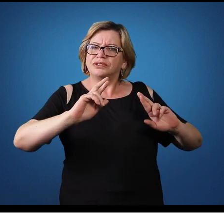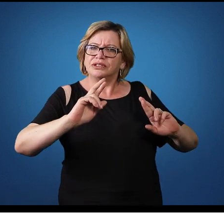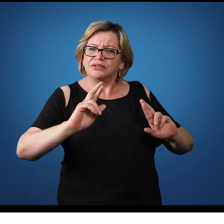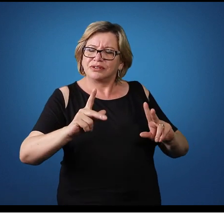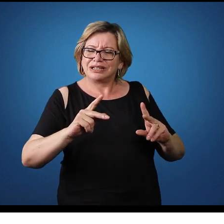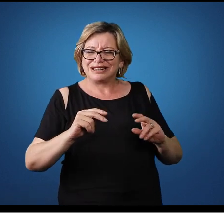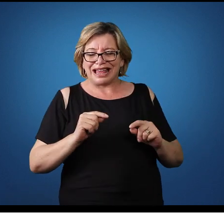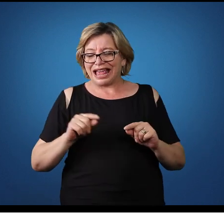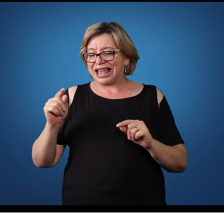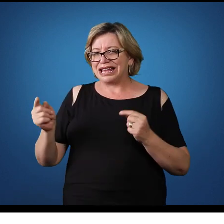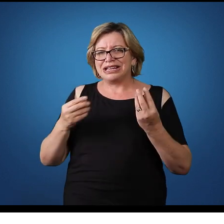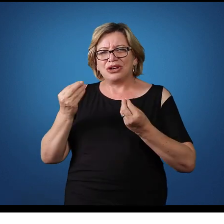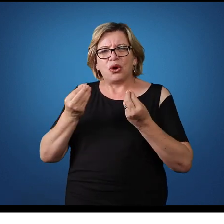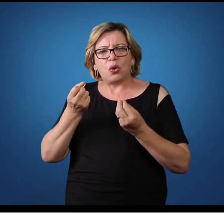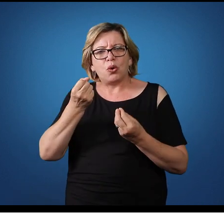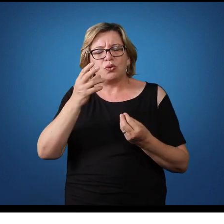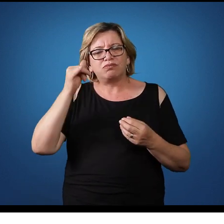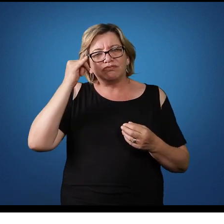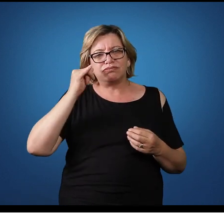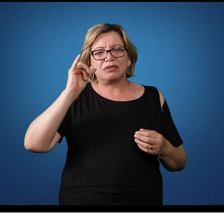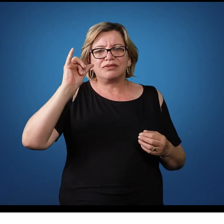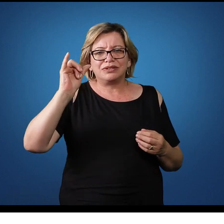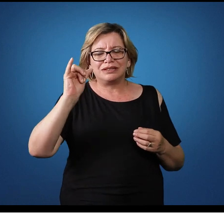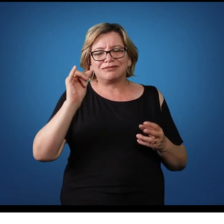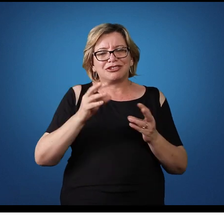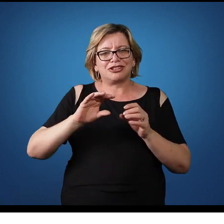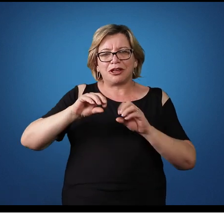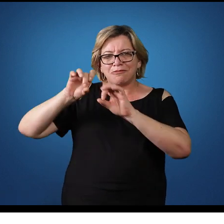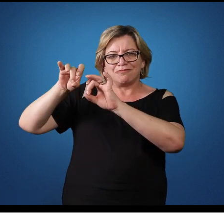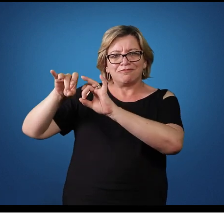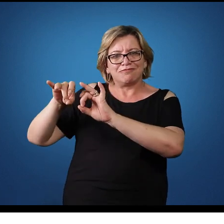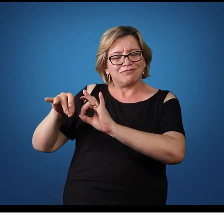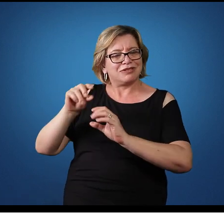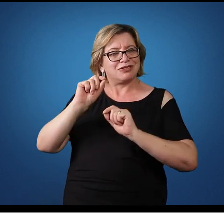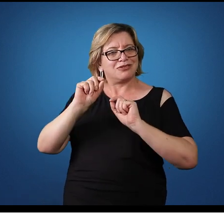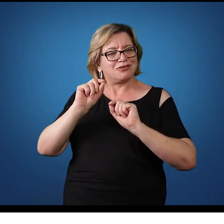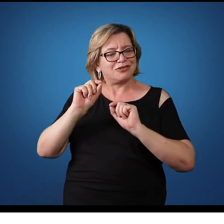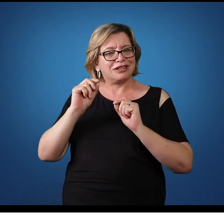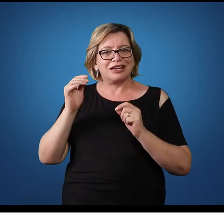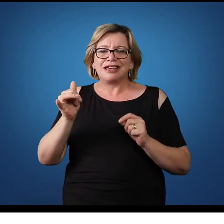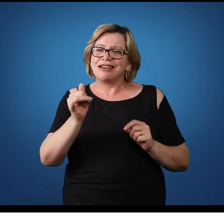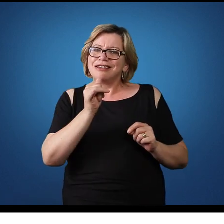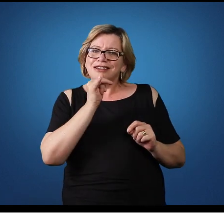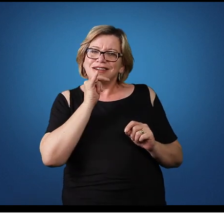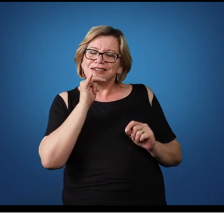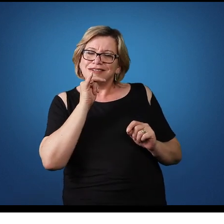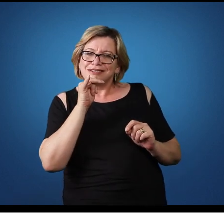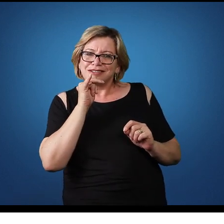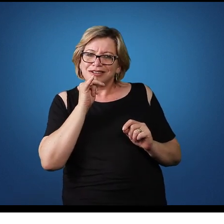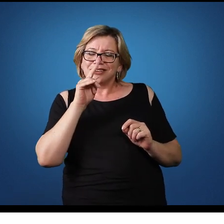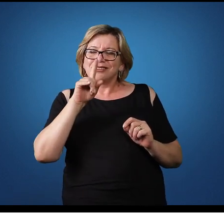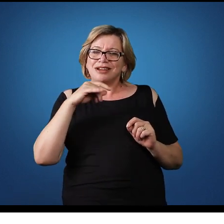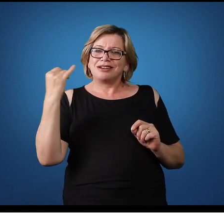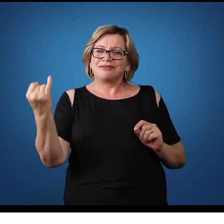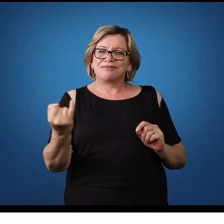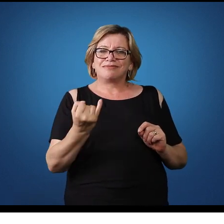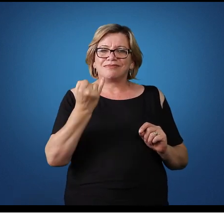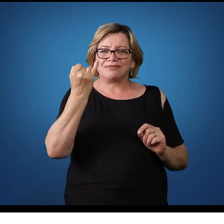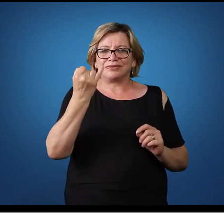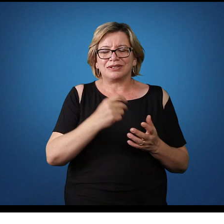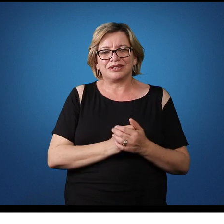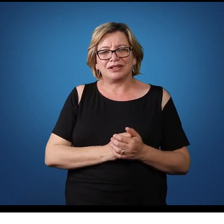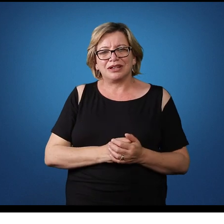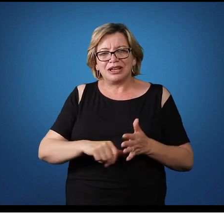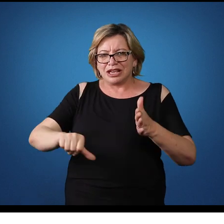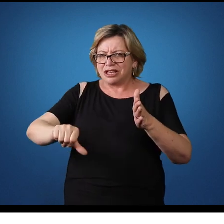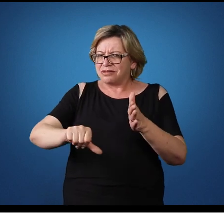mesma coisa, ou evita que a gente deixe de lado casos ou exemplos que são importantes. Um